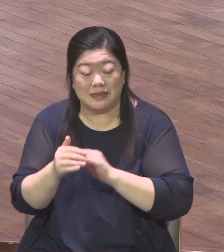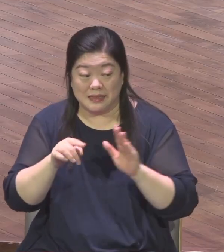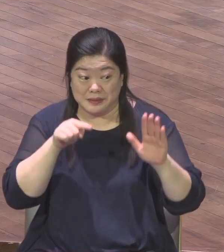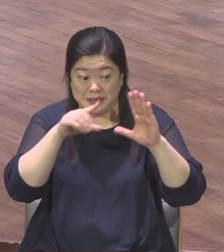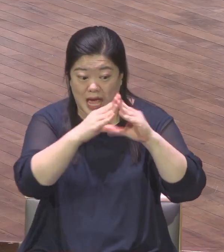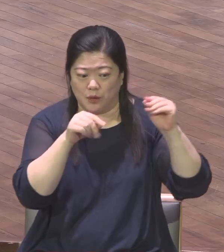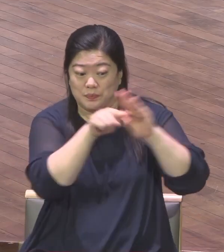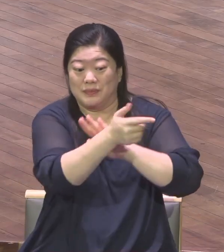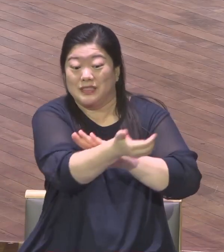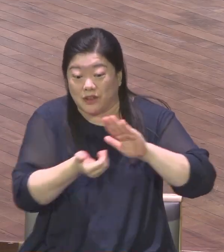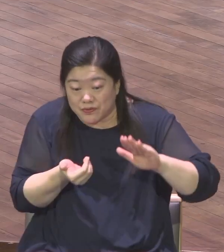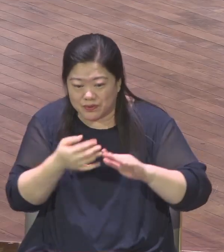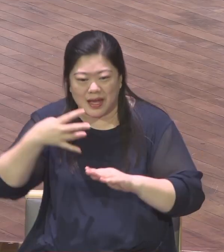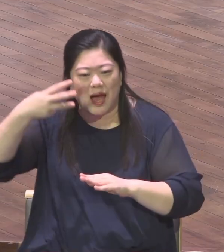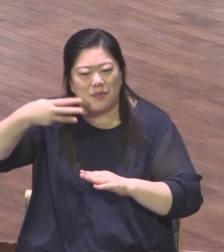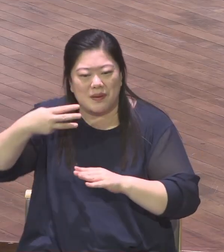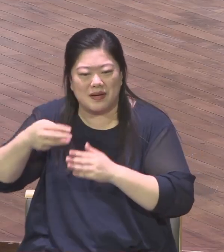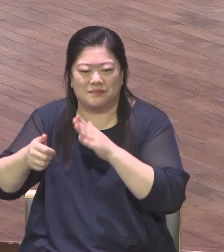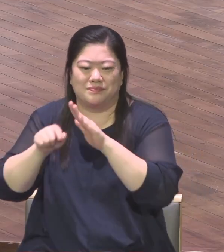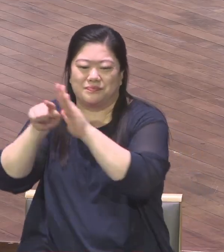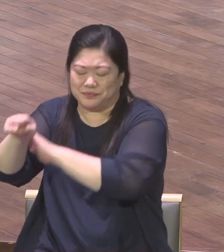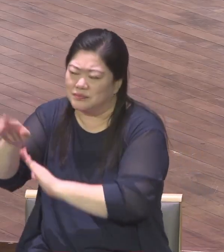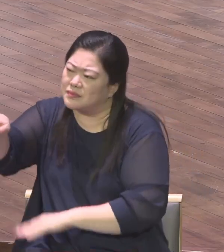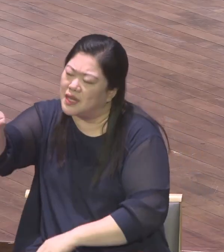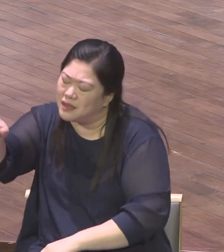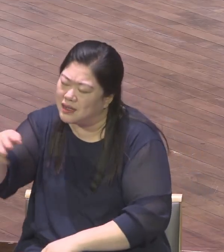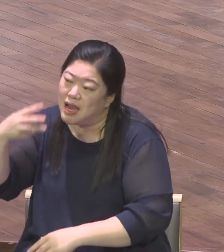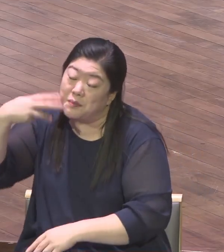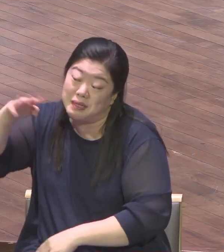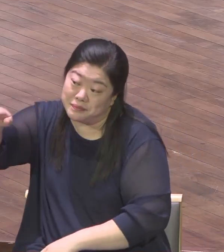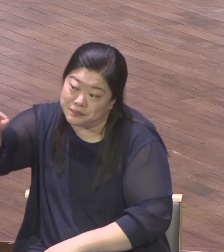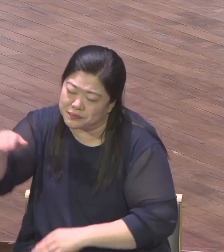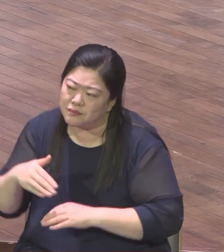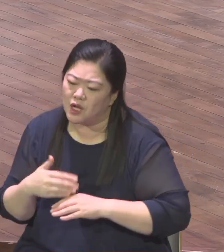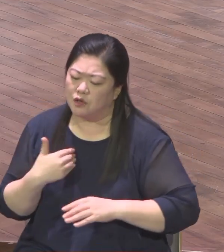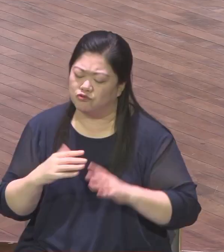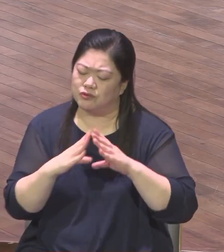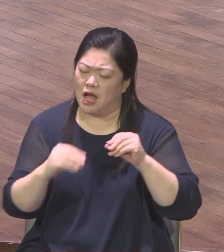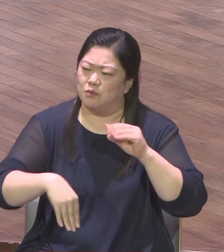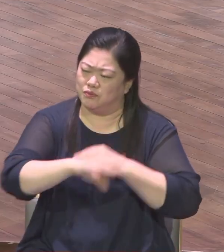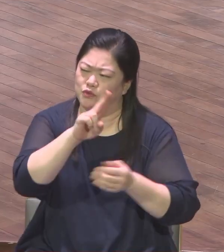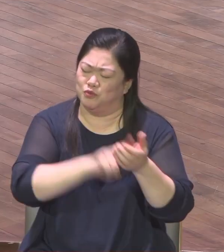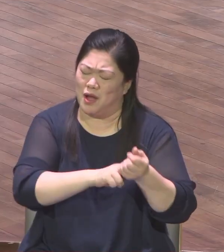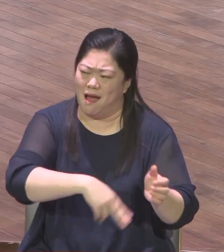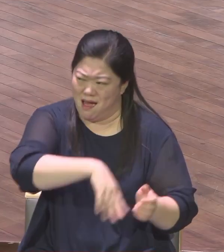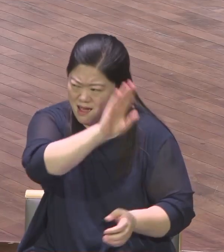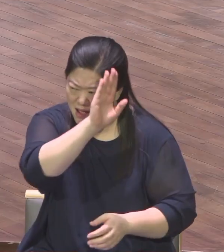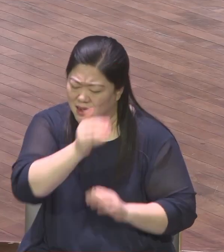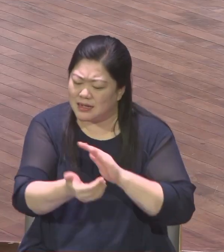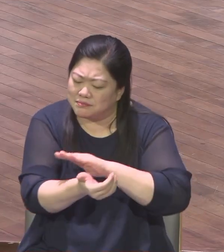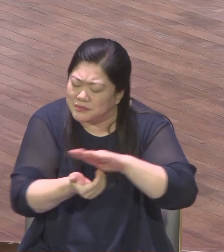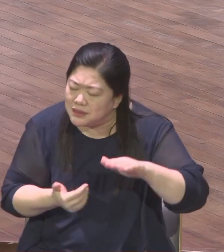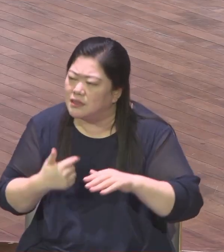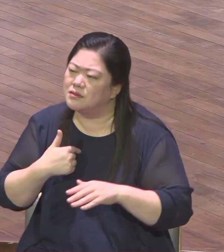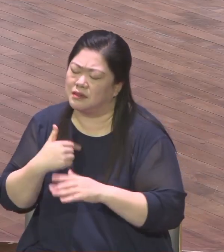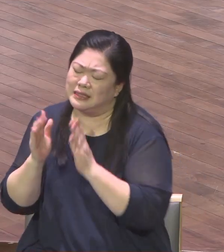찾아와 가지고 자기들을 위해서 남은 우리들을 위해서 기도를 해달라.